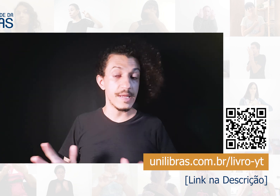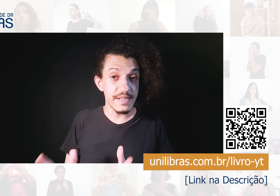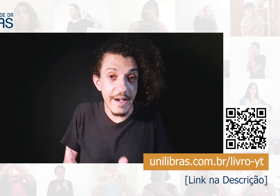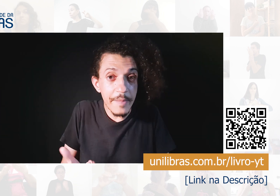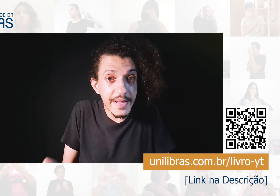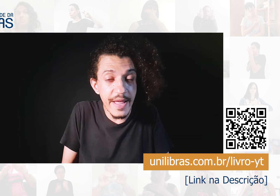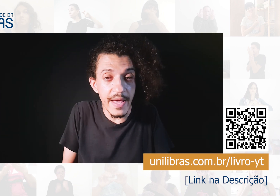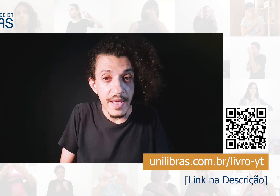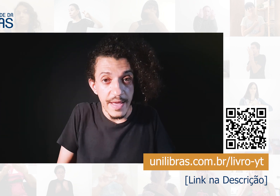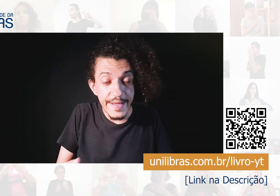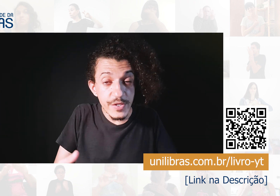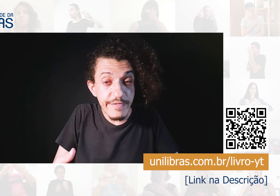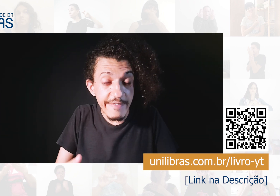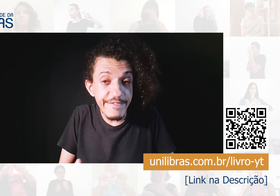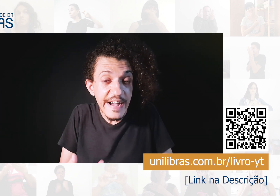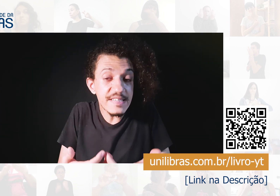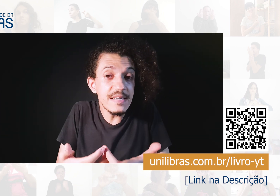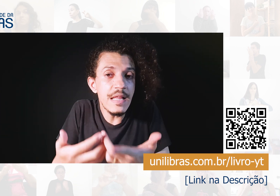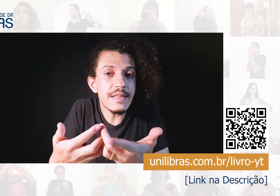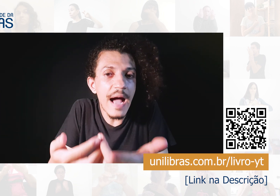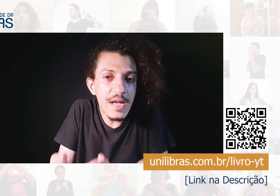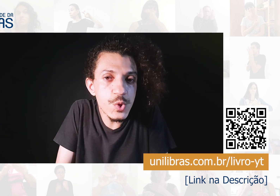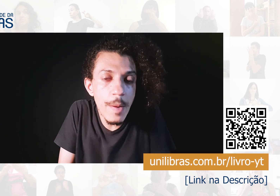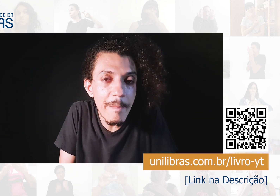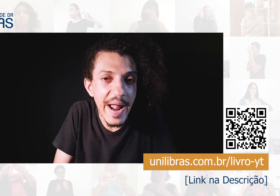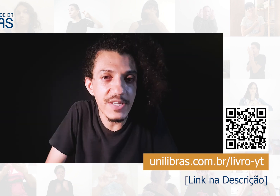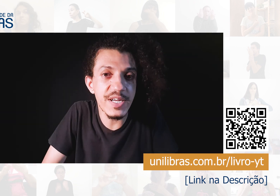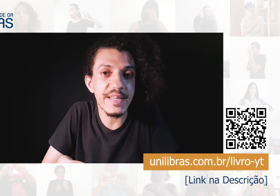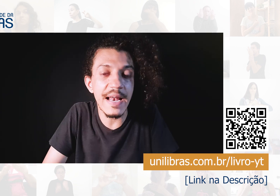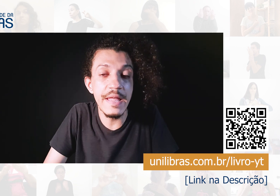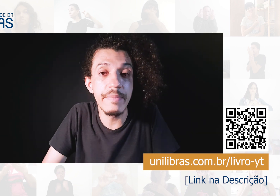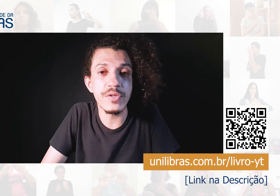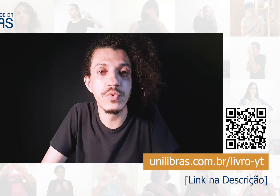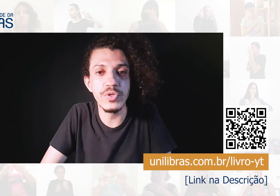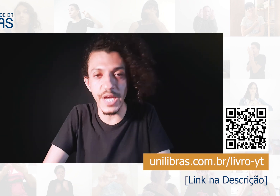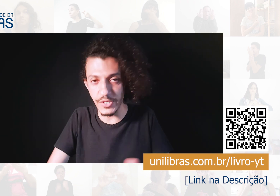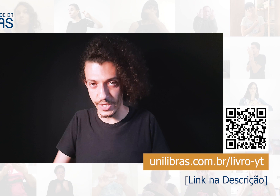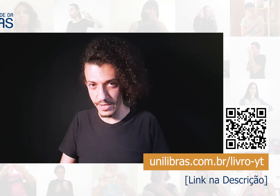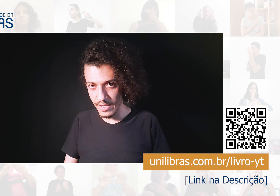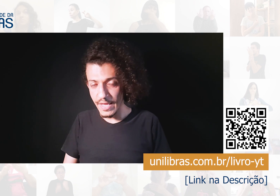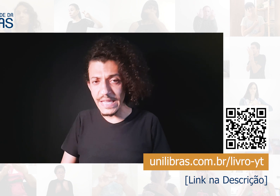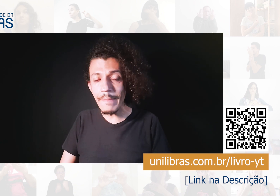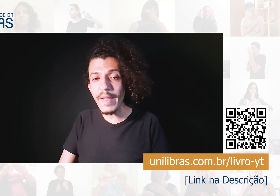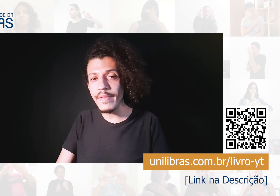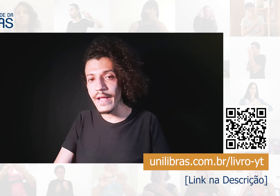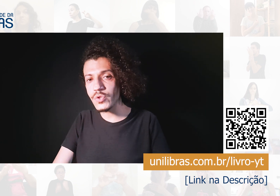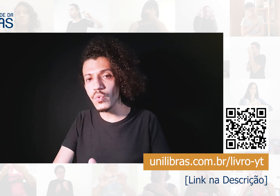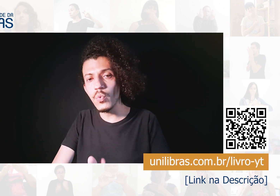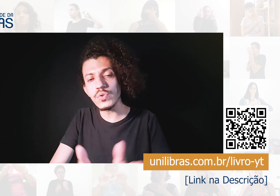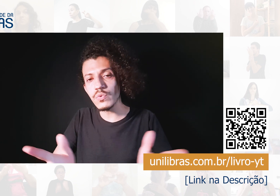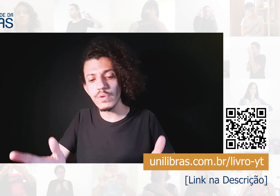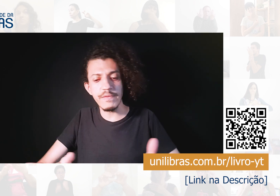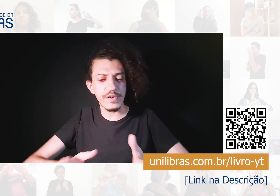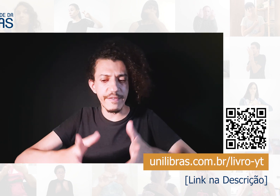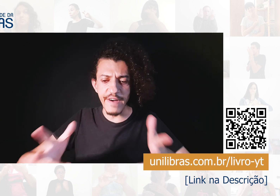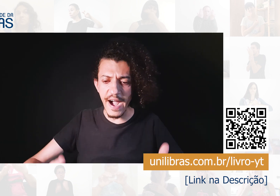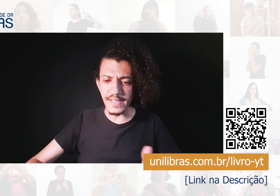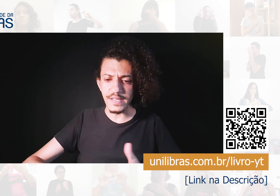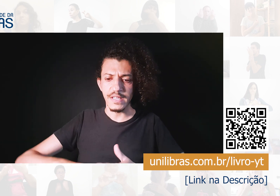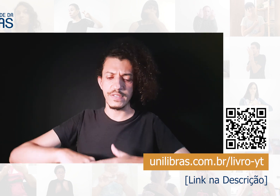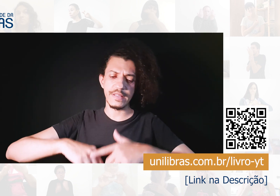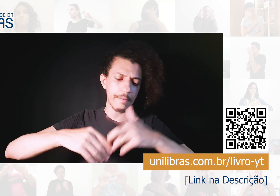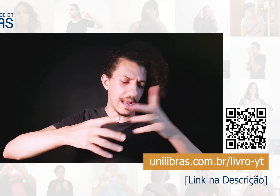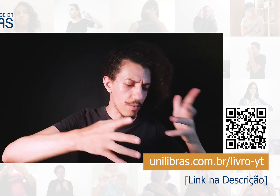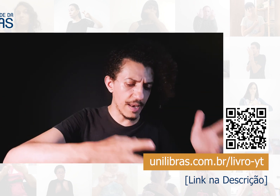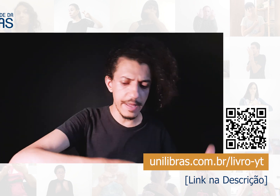Não, você vai aprender e isso vai facilitar a sua prática da Libras do dia a dia. Independente do uso que você